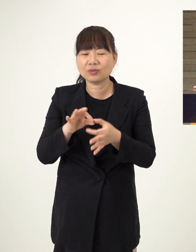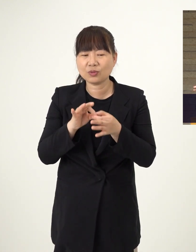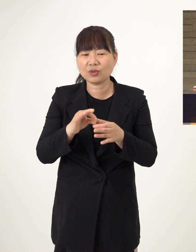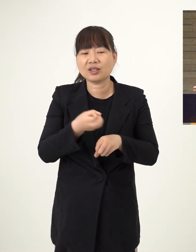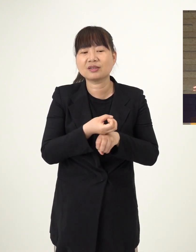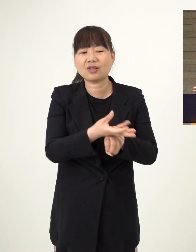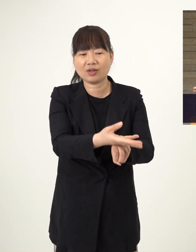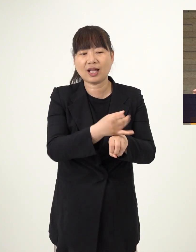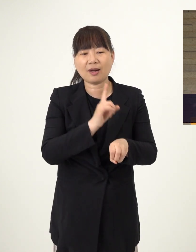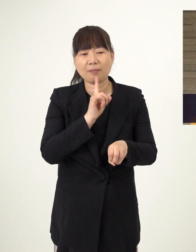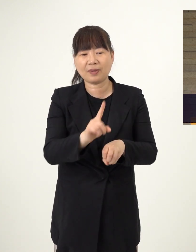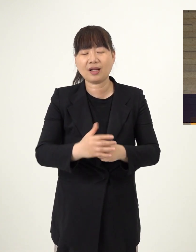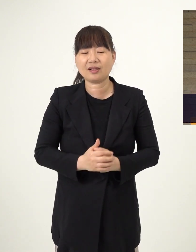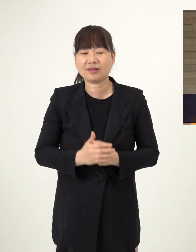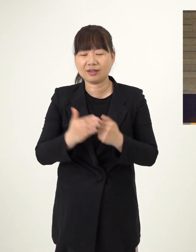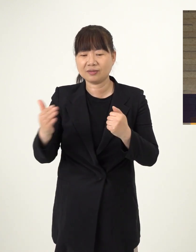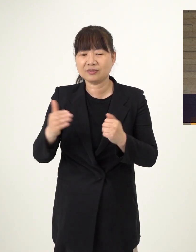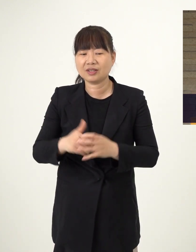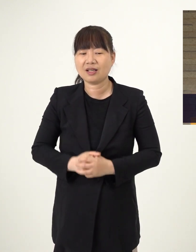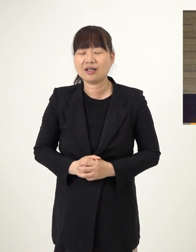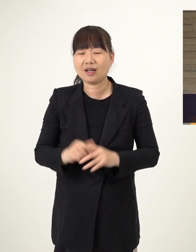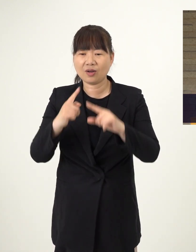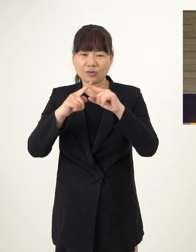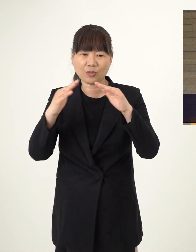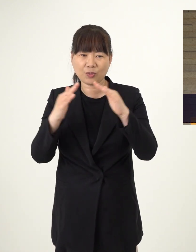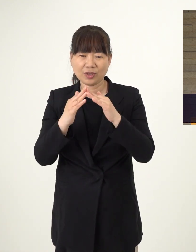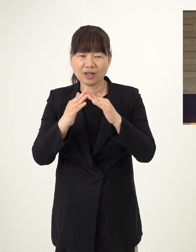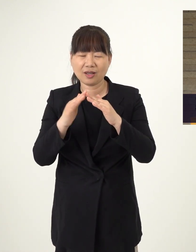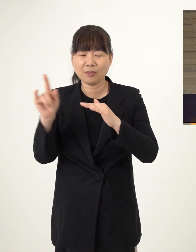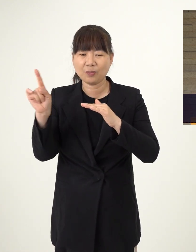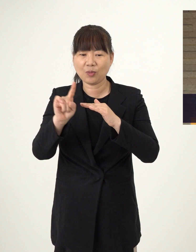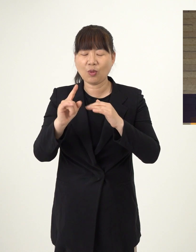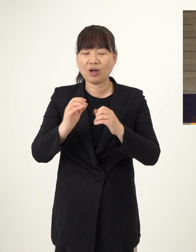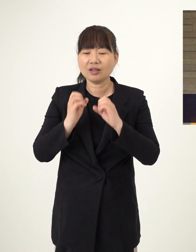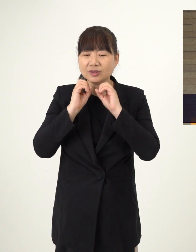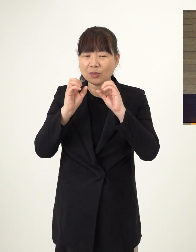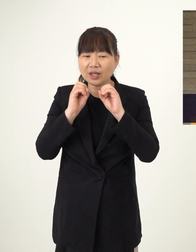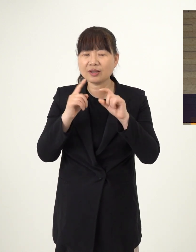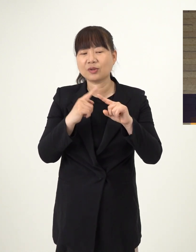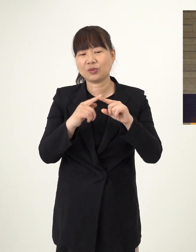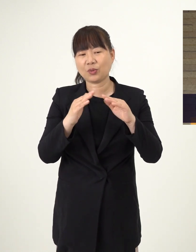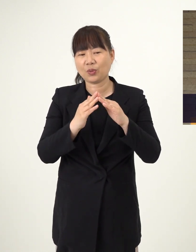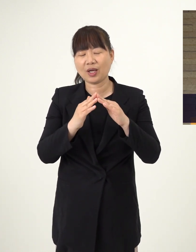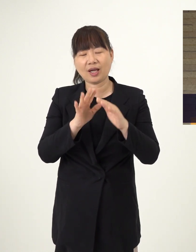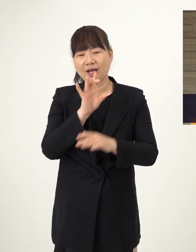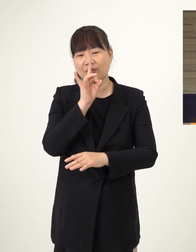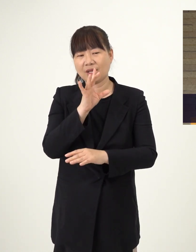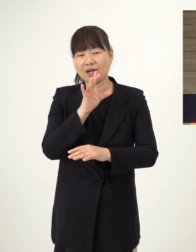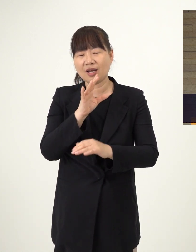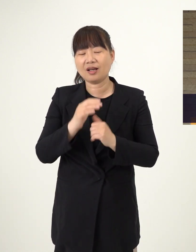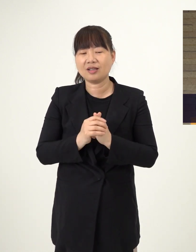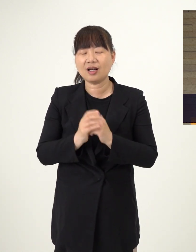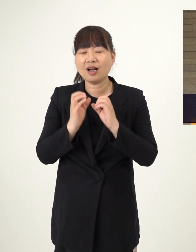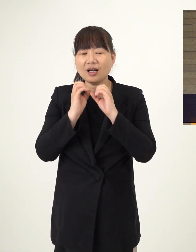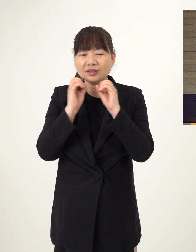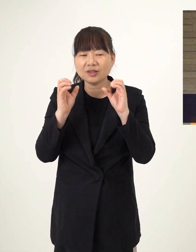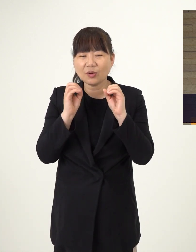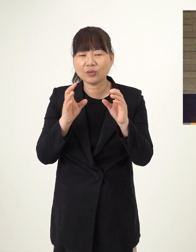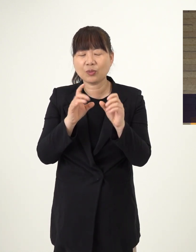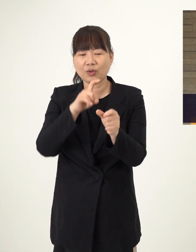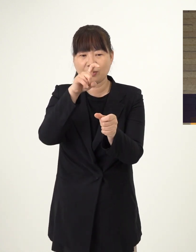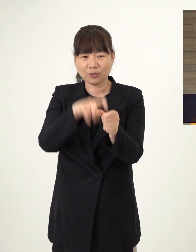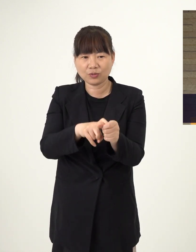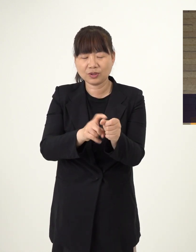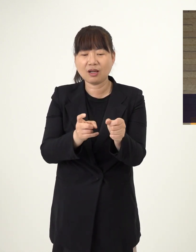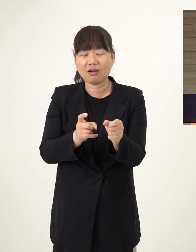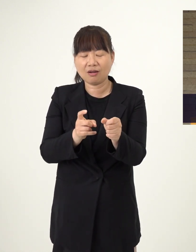얘기예요. 그래서 교회는 선교하는 교회가 되어서는 안 되고 선교적 교회가